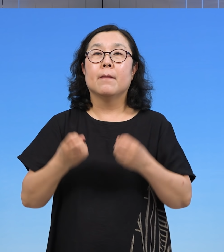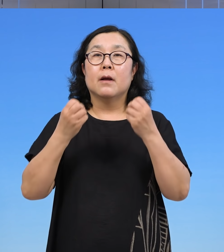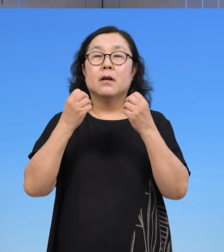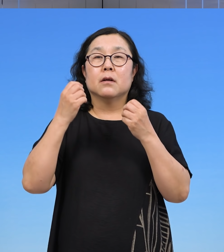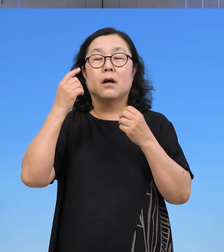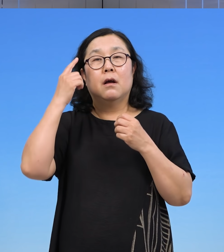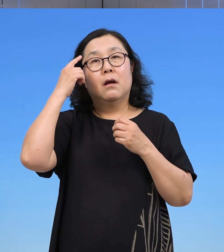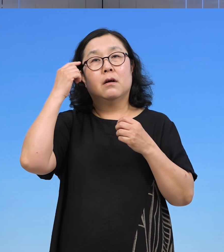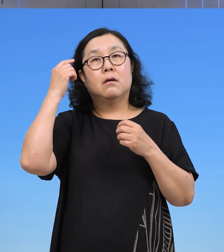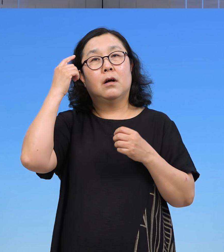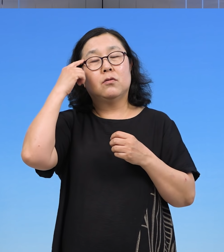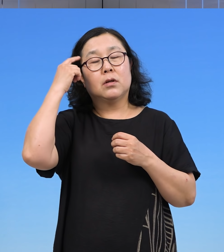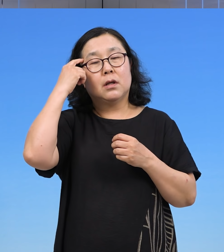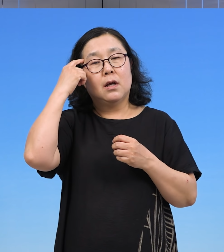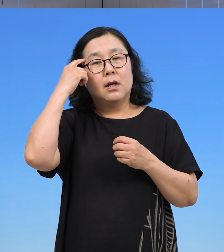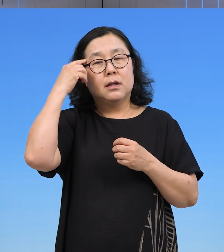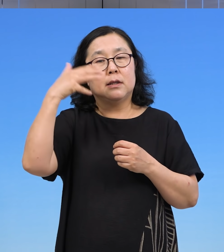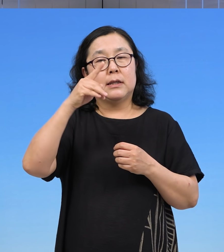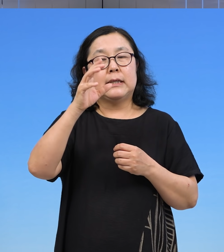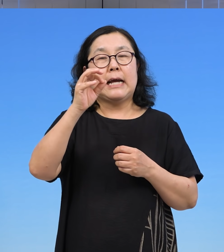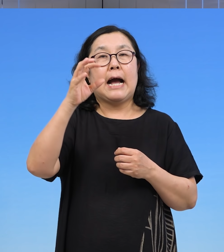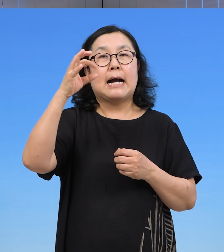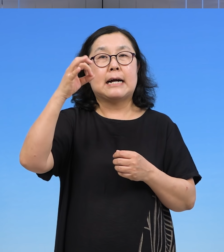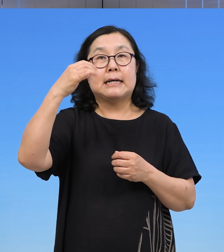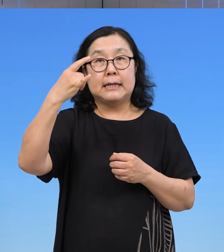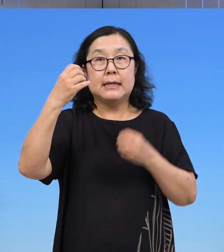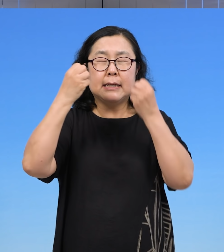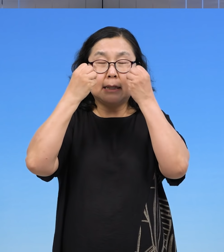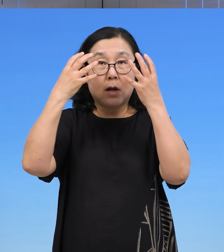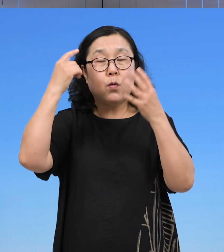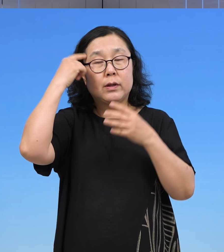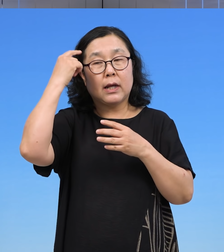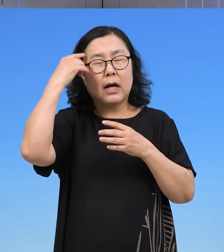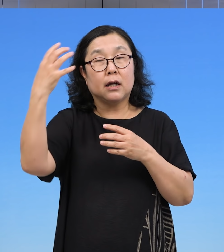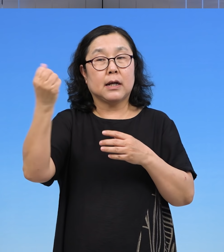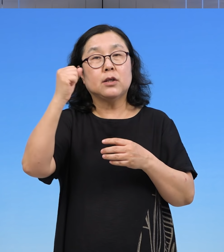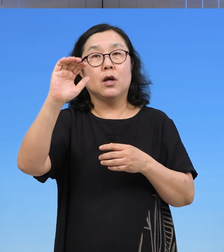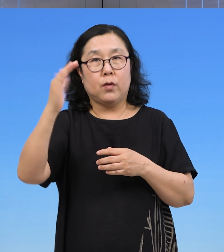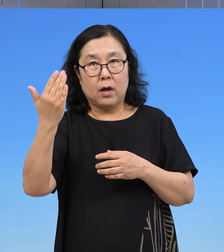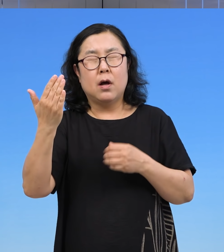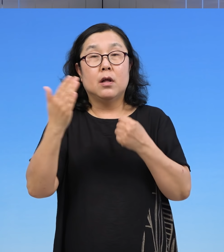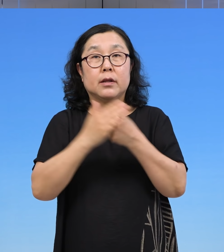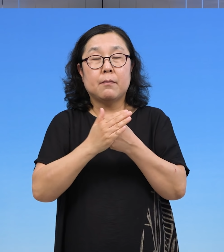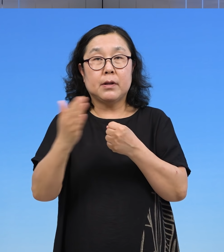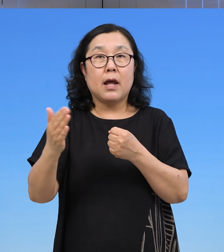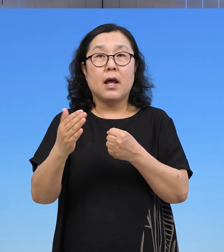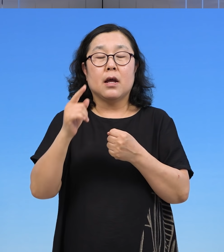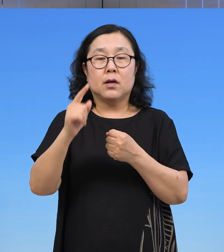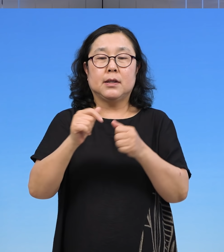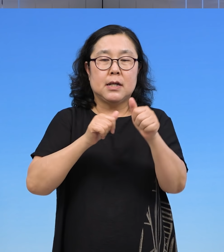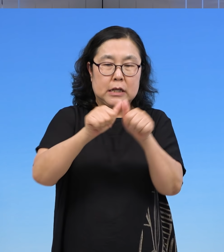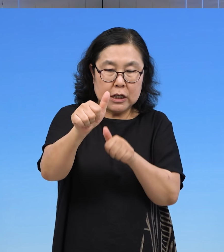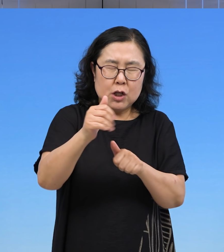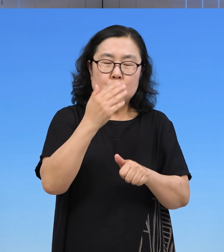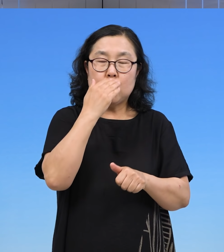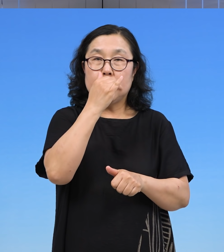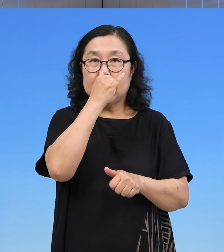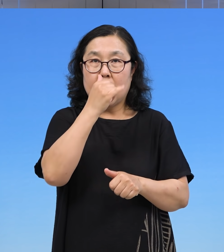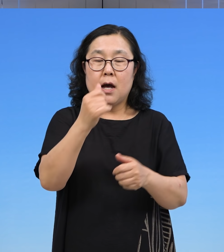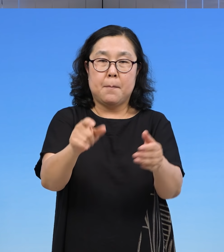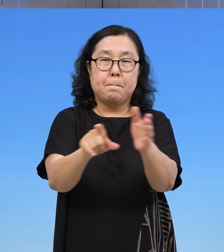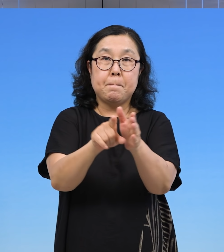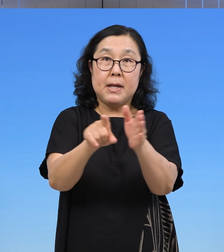이 창의적인 거예요 그 융통성이 있는 겁니다 이 창의적인 생각이 있으니까 어떻게 해서든지 간에 이거를 뚫어낼 수